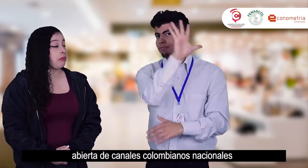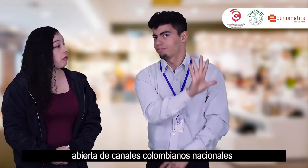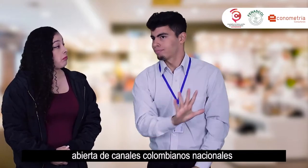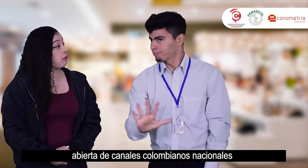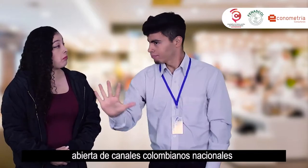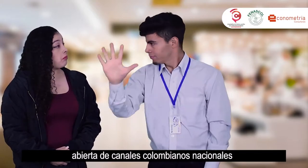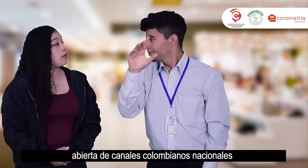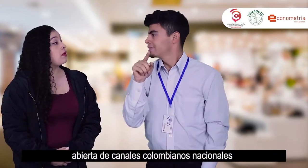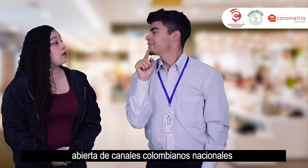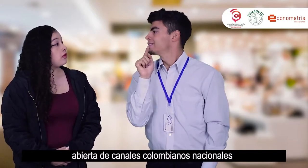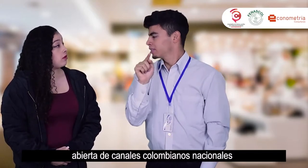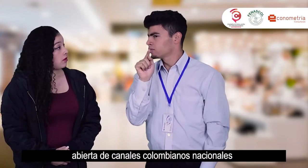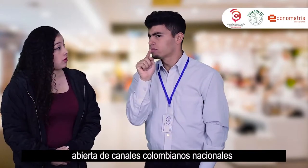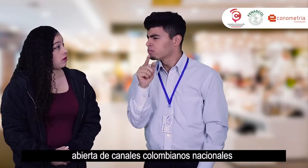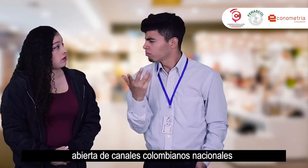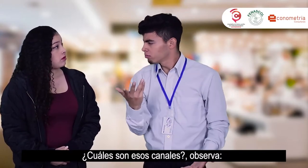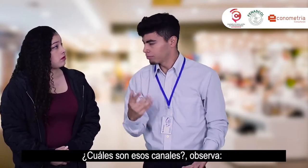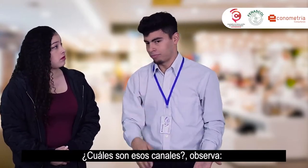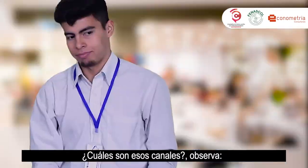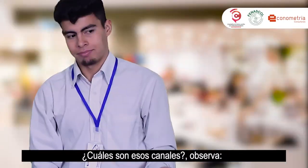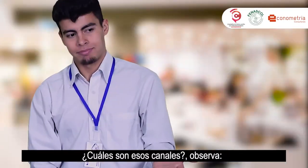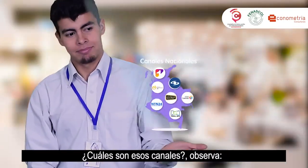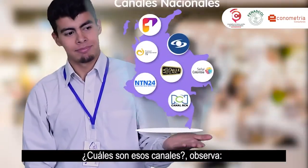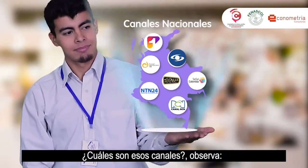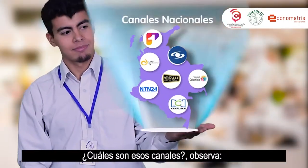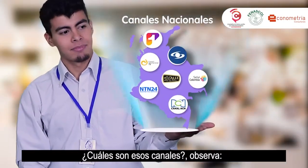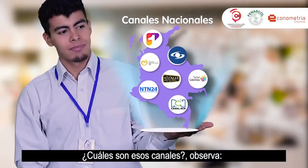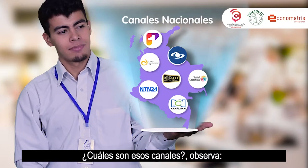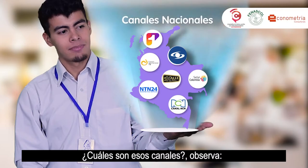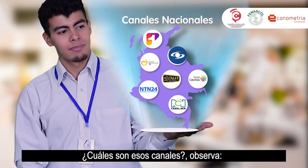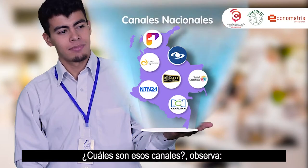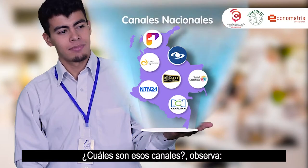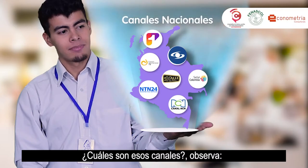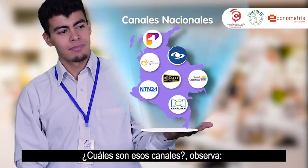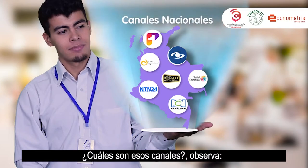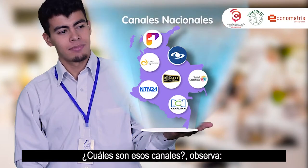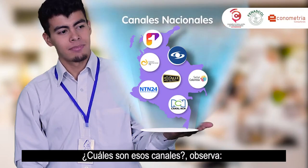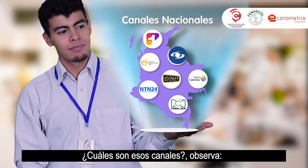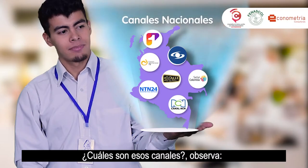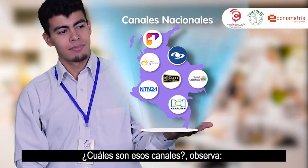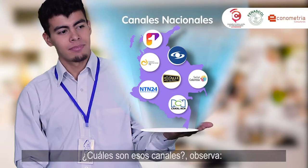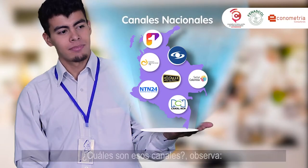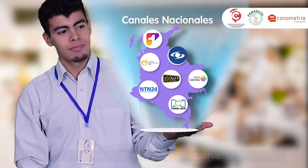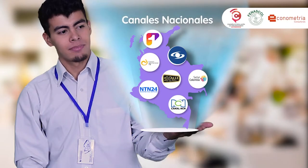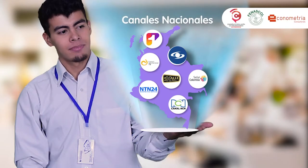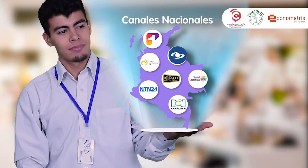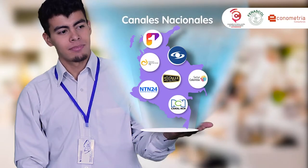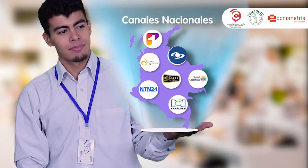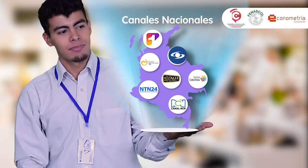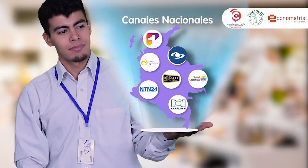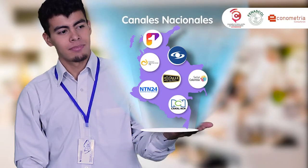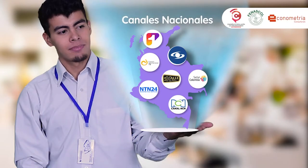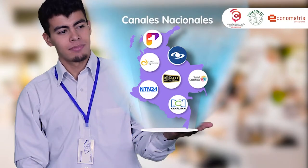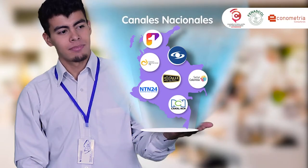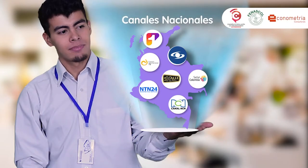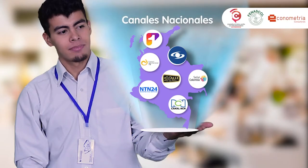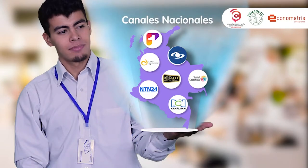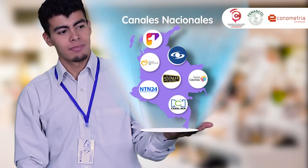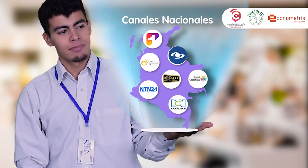canales colombianos nacionales. ¿Cuáles son esos canales? Observa. Canal 1, Canal Caracol, Canal Institucional, Señal Colombia, La Calle,